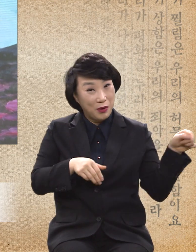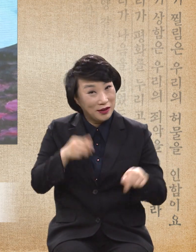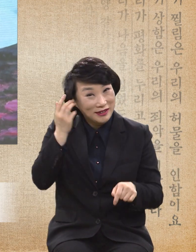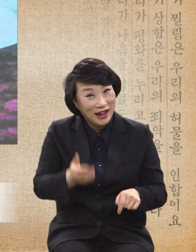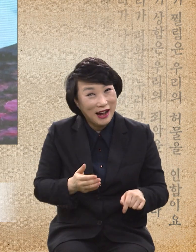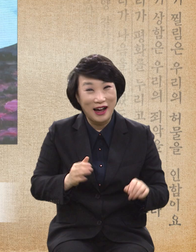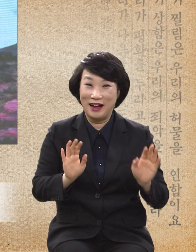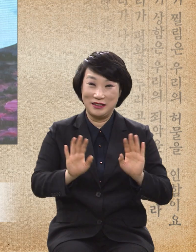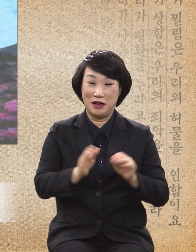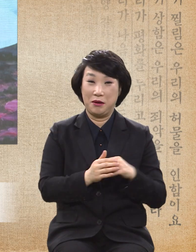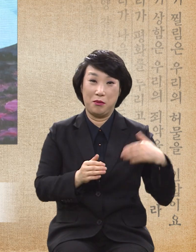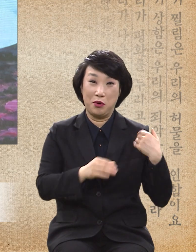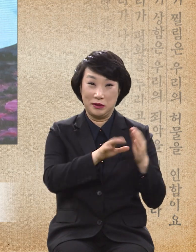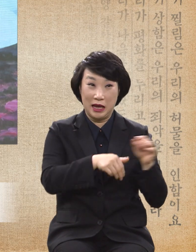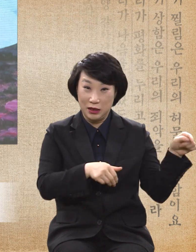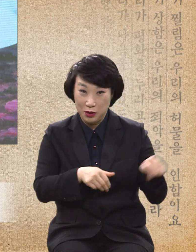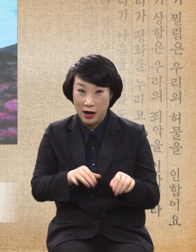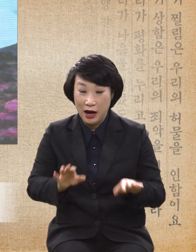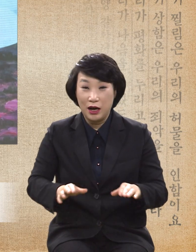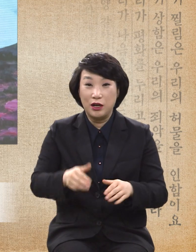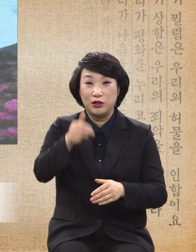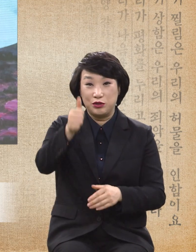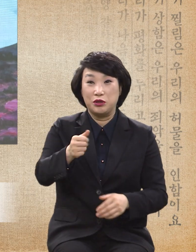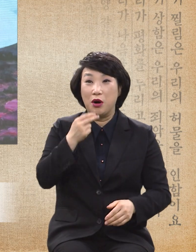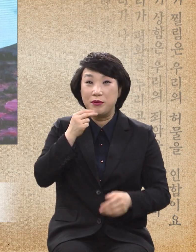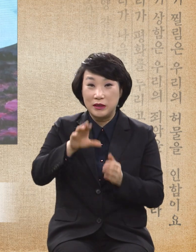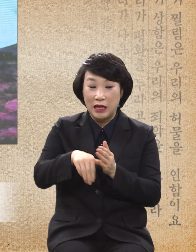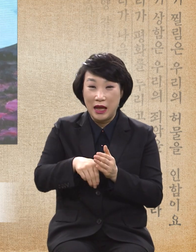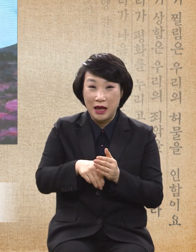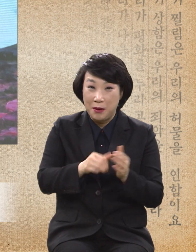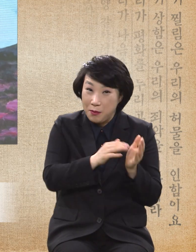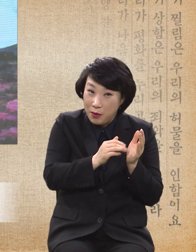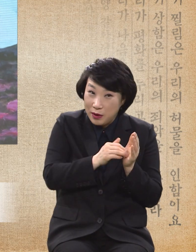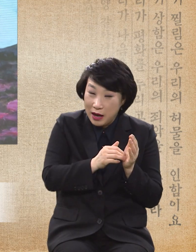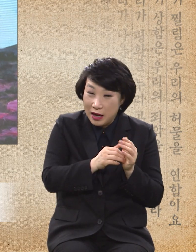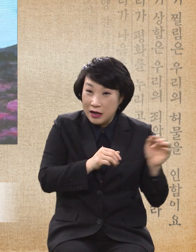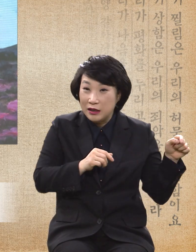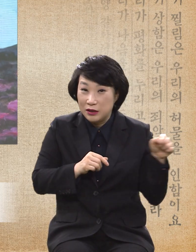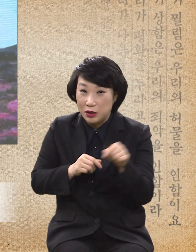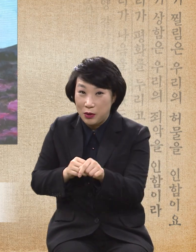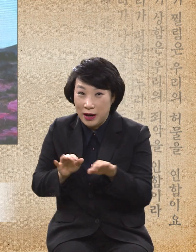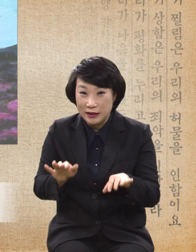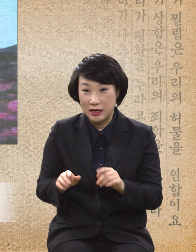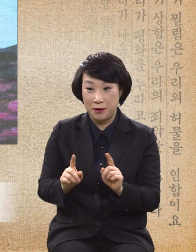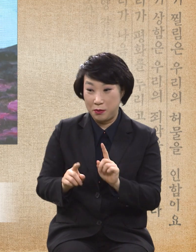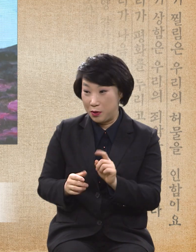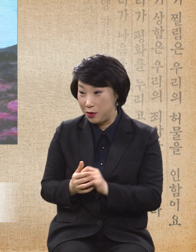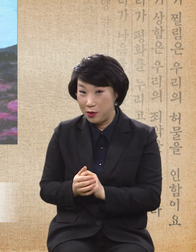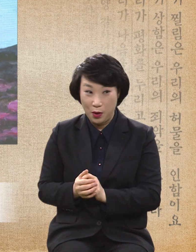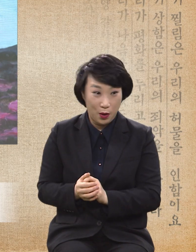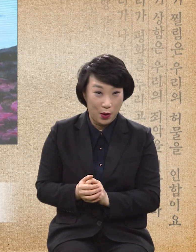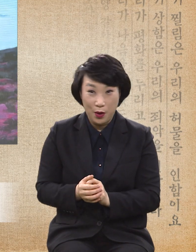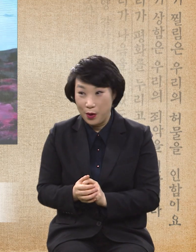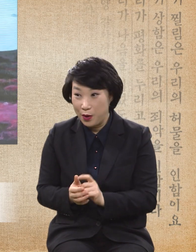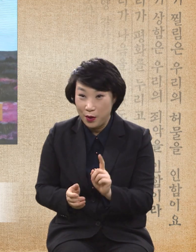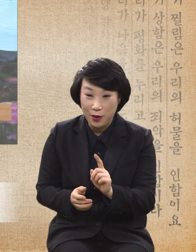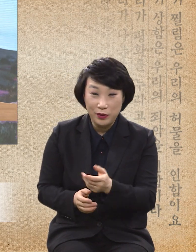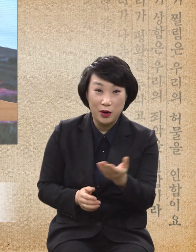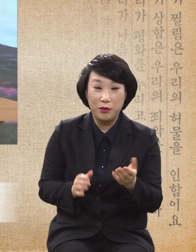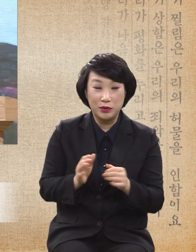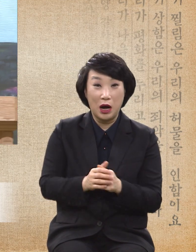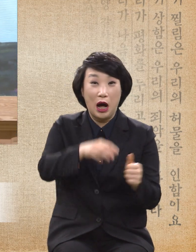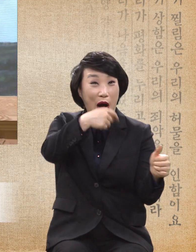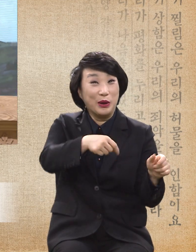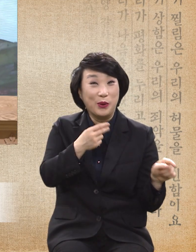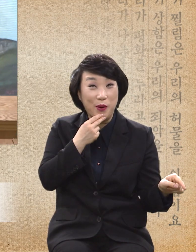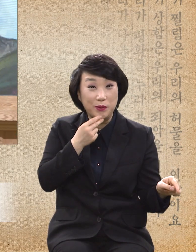모르게 들어오지. 그리고 주인 없는 사이 살짝 들어서 아주 옅게,